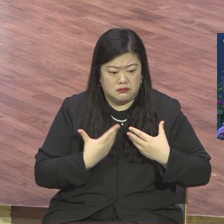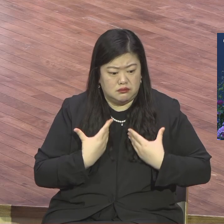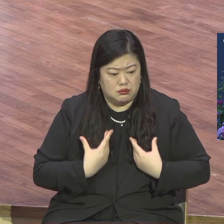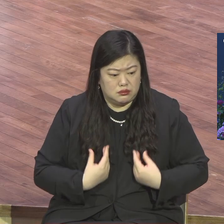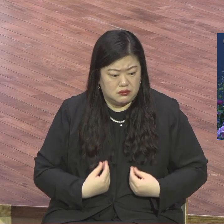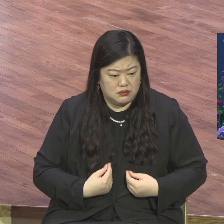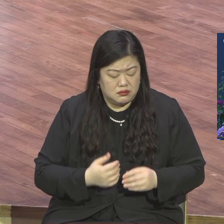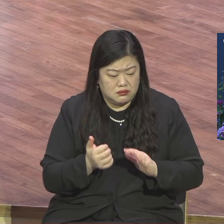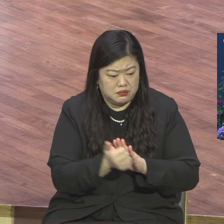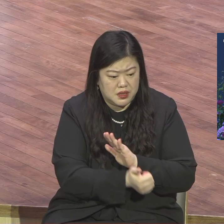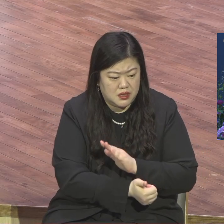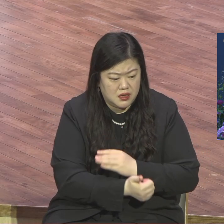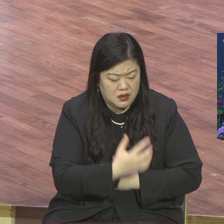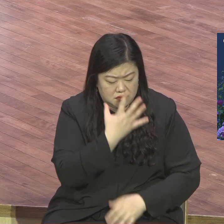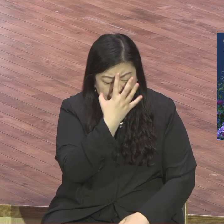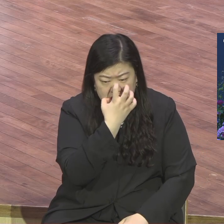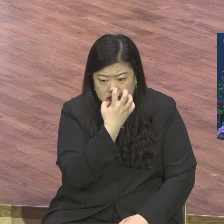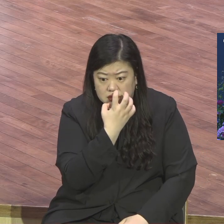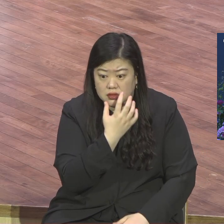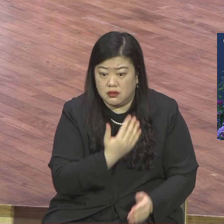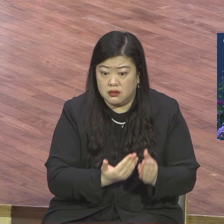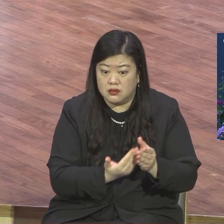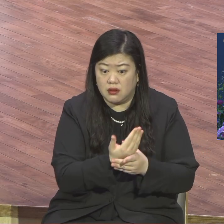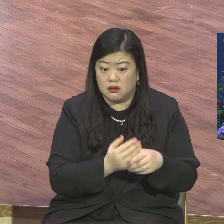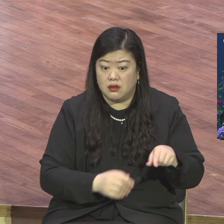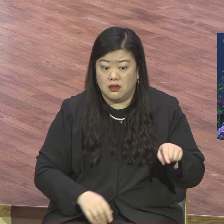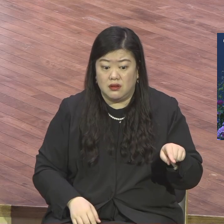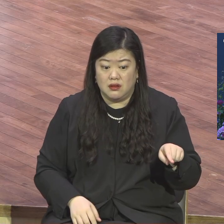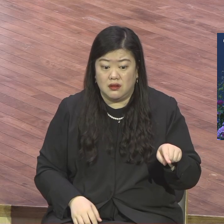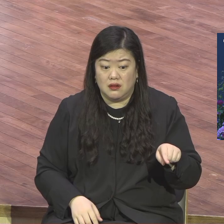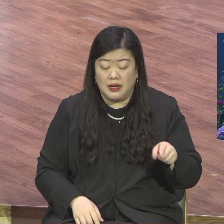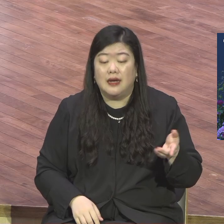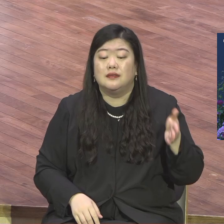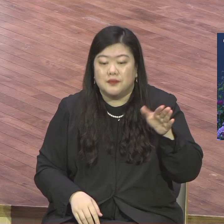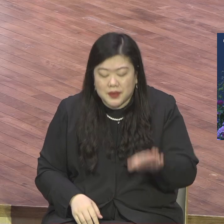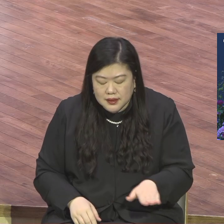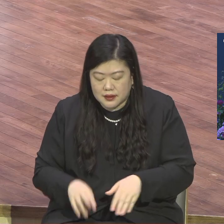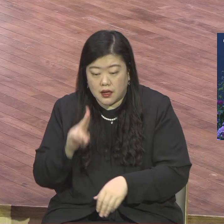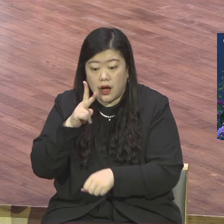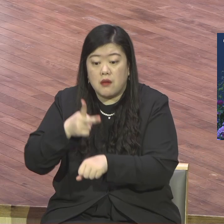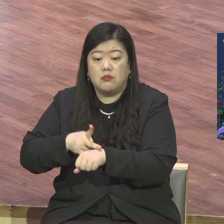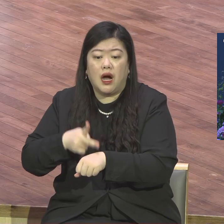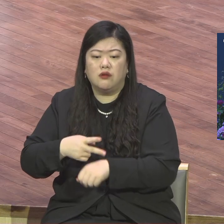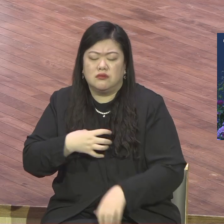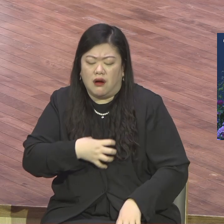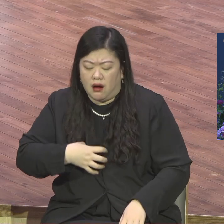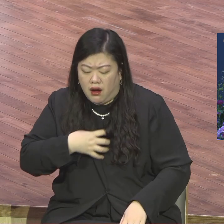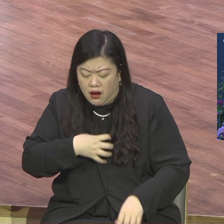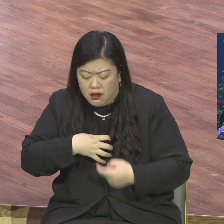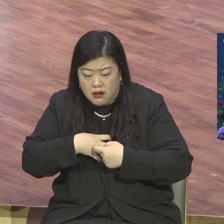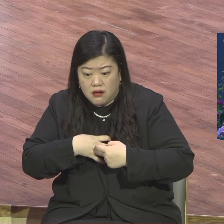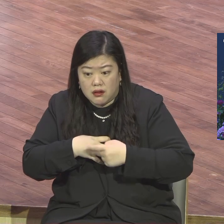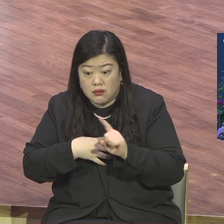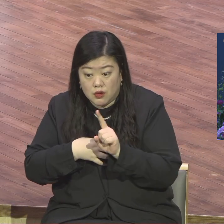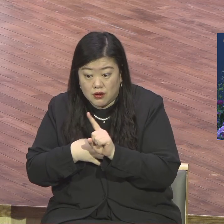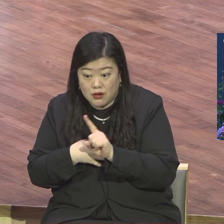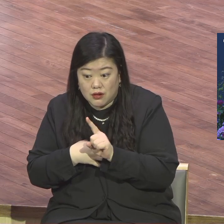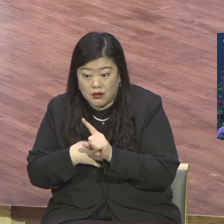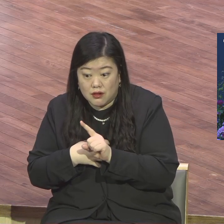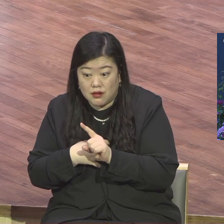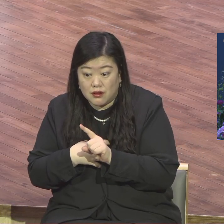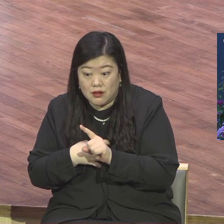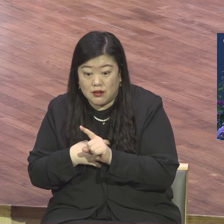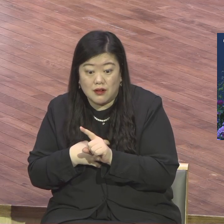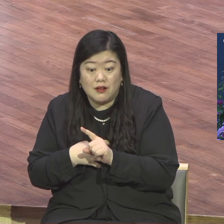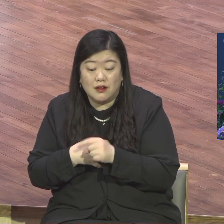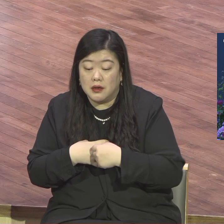그런데 사도 바울이 지금 받고 있는 이 고통은 이런 서론적인 고통이 아니고 뭐 우리가